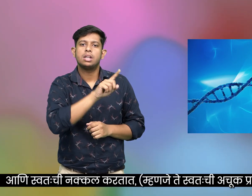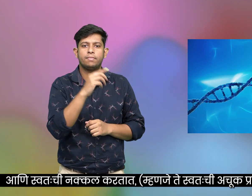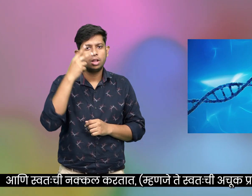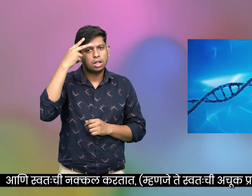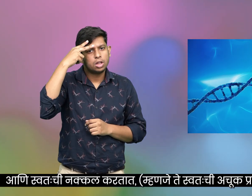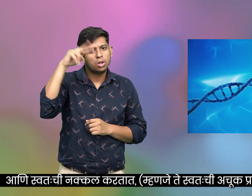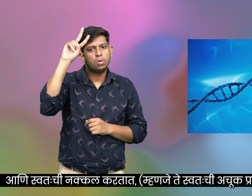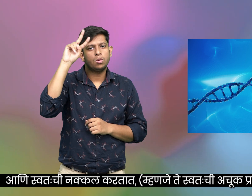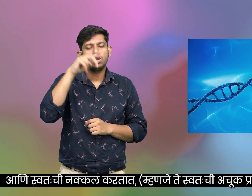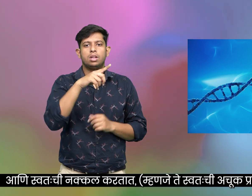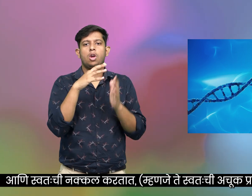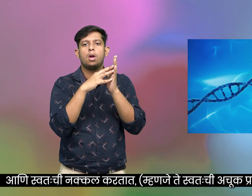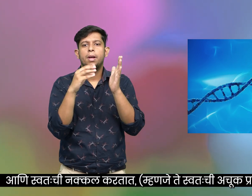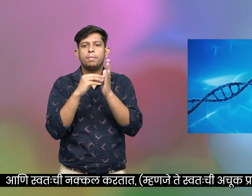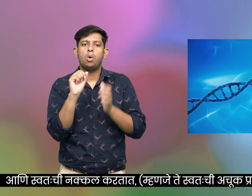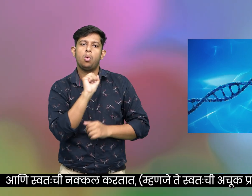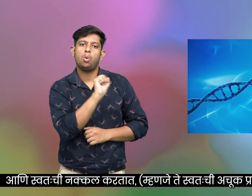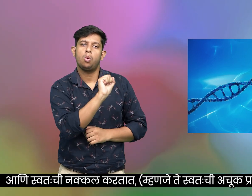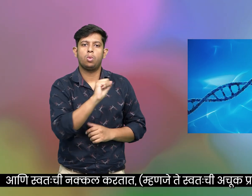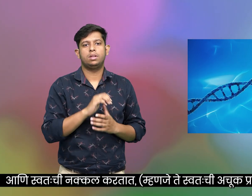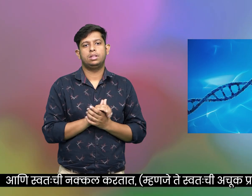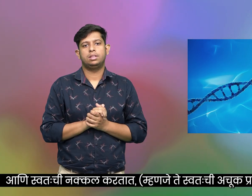स्वतःची अचूक प्रत तयार करू शकतात.